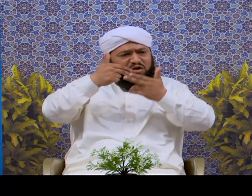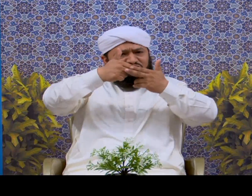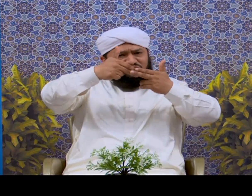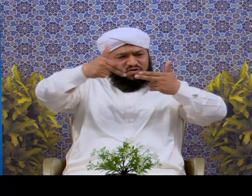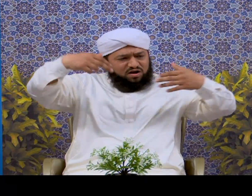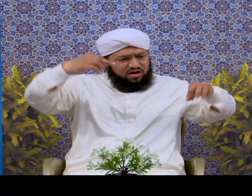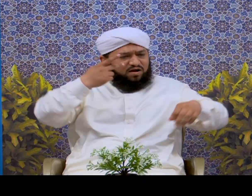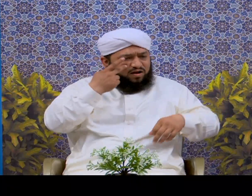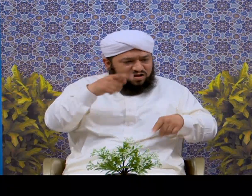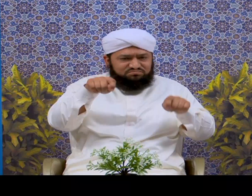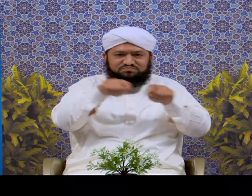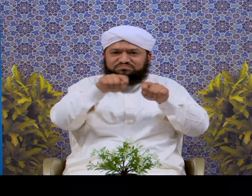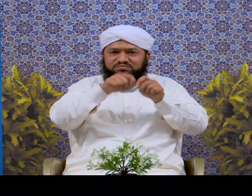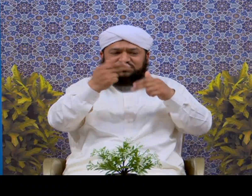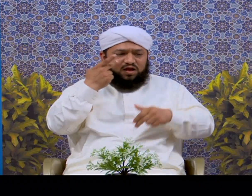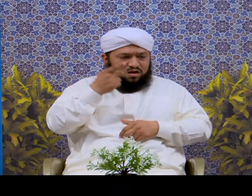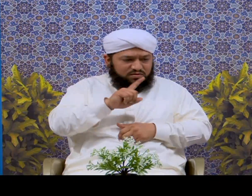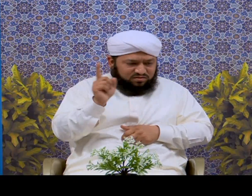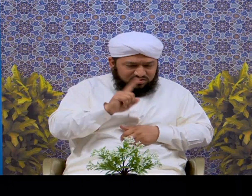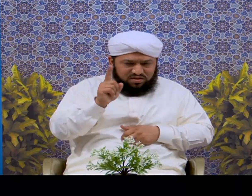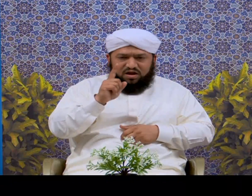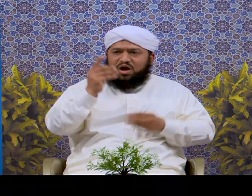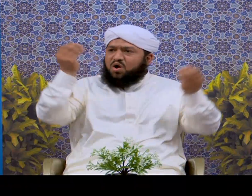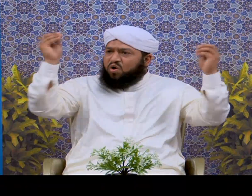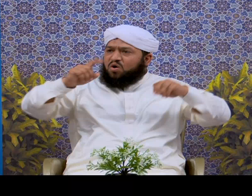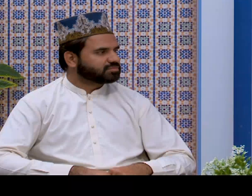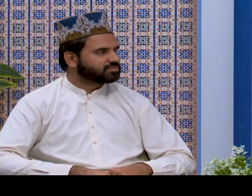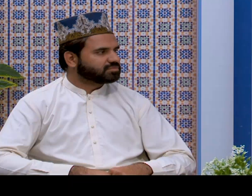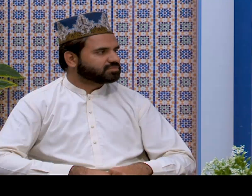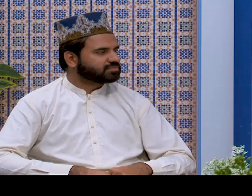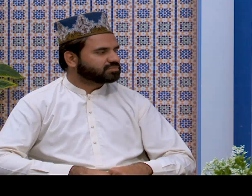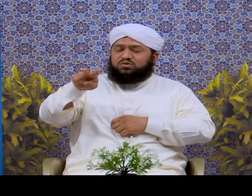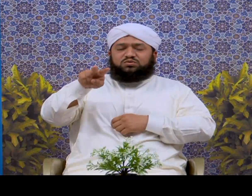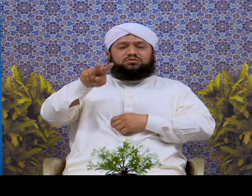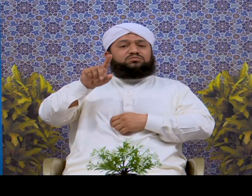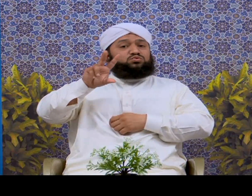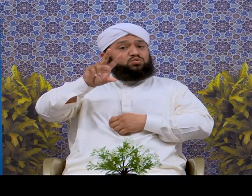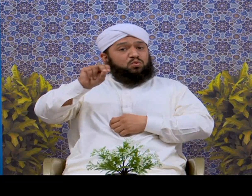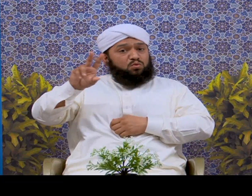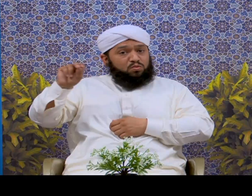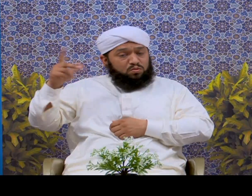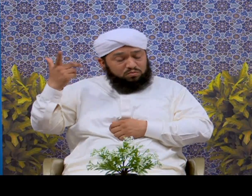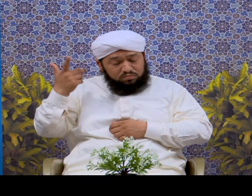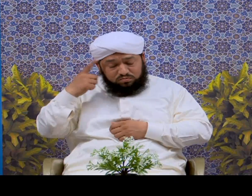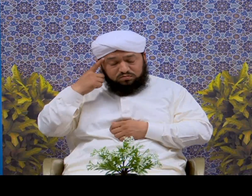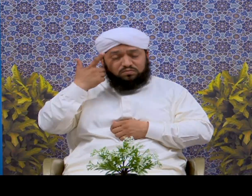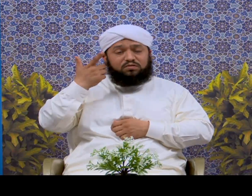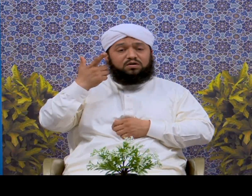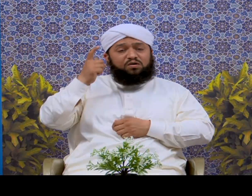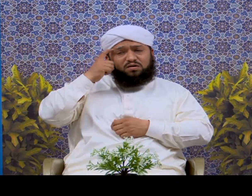دیکھیے، ڈرامے نہ دیکھیے، نامحرم عورتوں کو نہ دیکھیے، کسی کا کھلا ہوا سطر نہ دیکھیے، بلکہ بلا